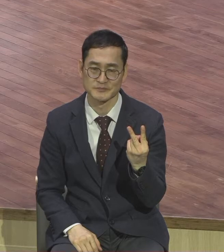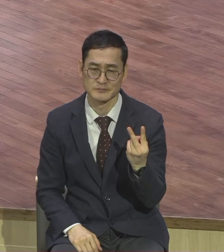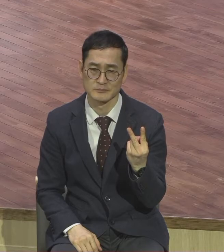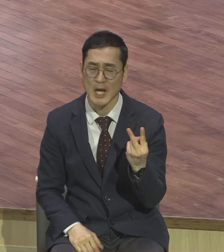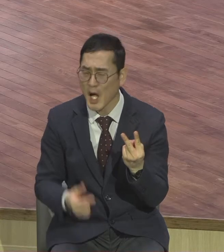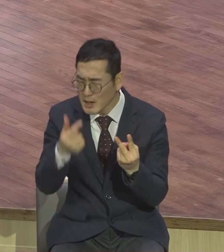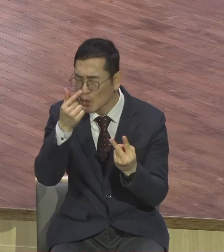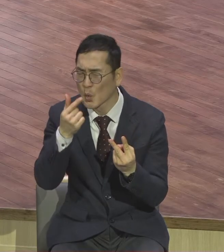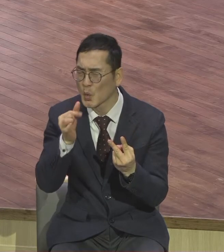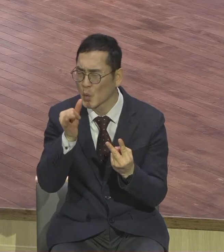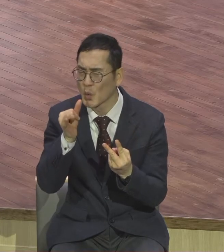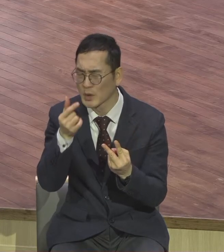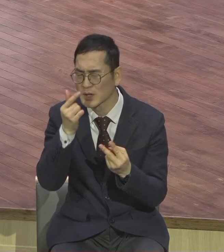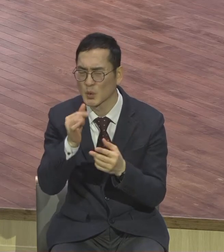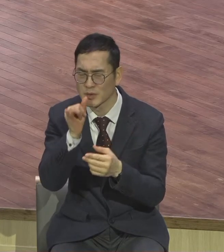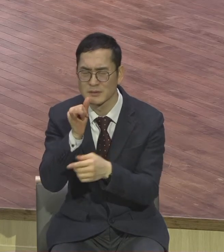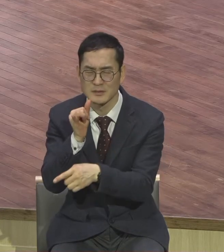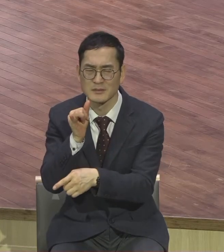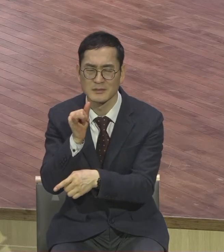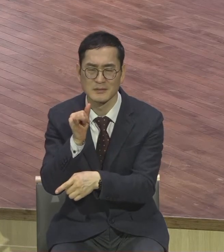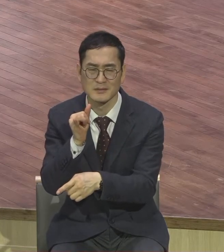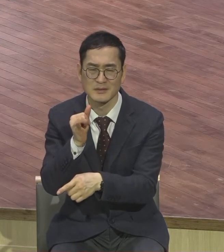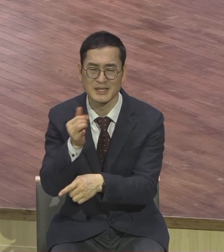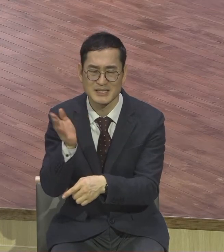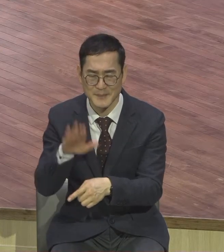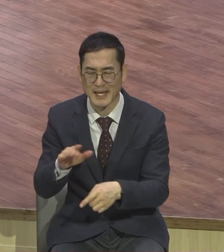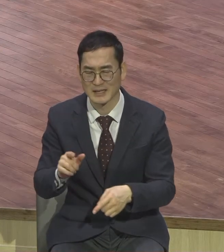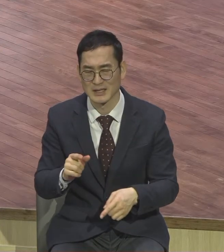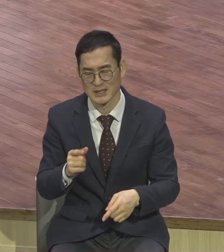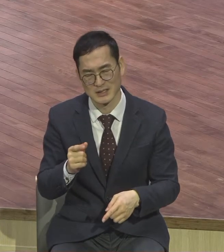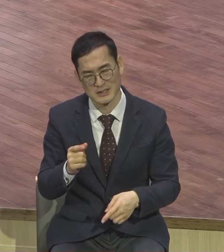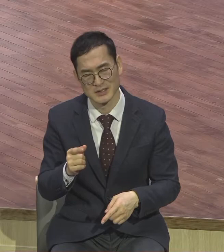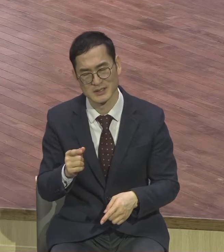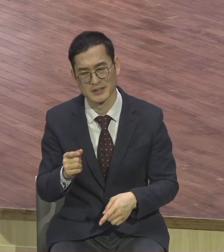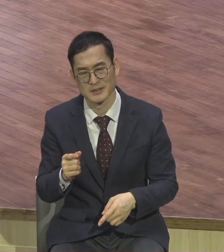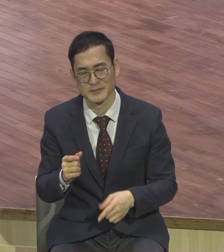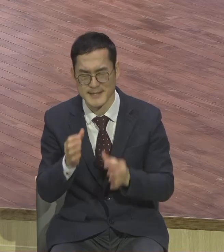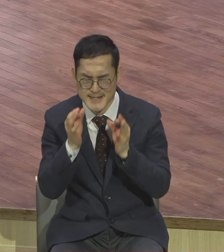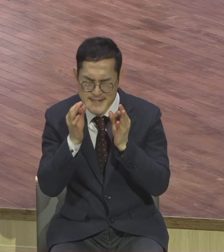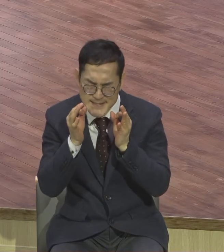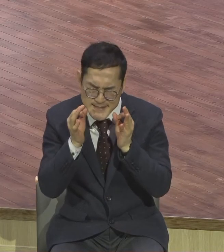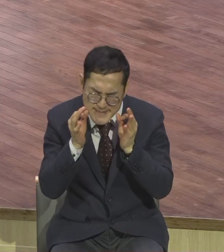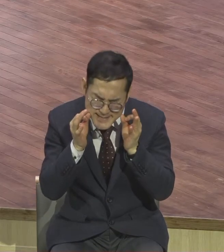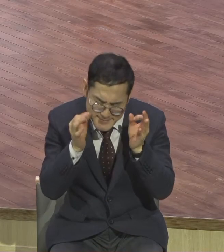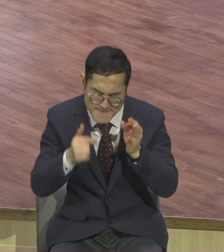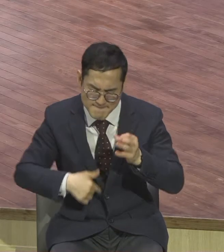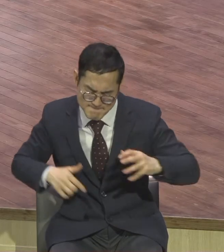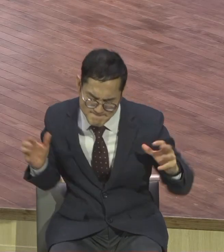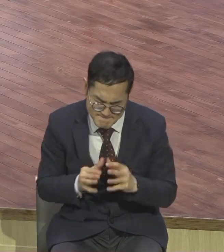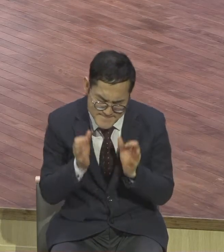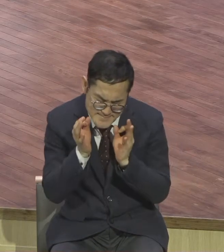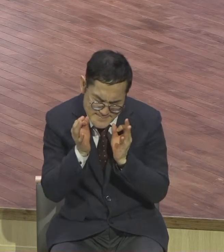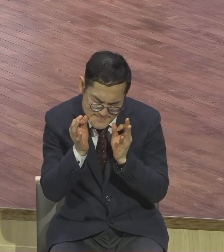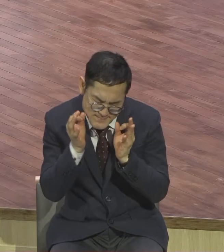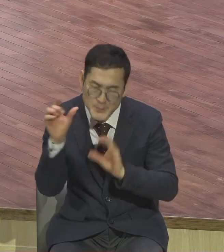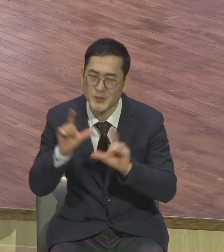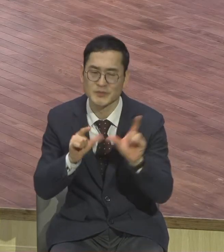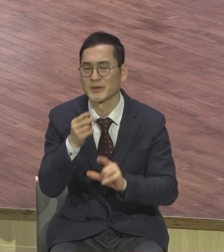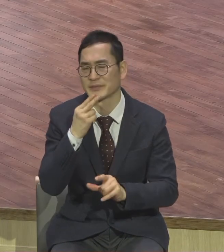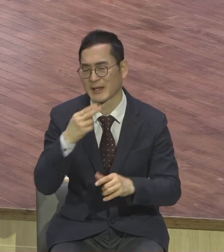안 하겠죠. 너를 예수님 제자한테 왜 안 하겠어요. 정말 내 하나님 앞에 간절한 기도가 없었다니 오늘 본문 말씀 보면